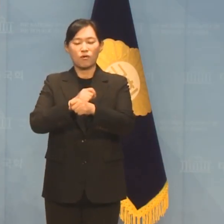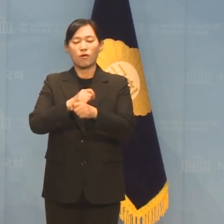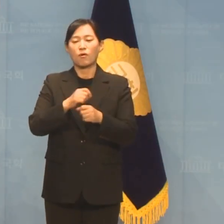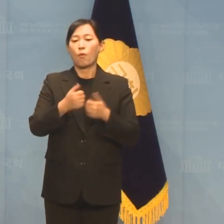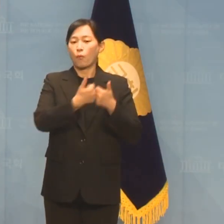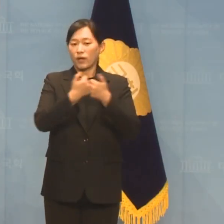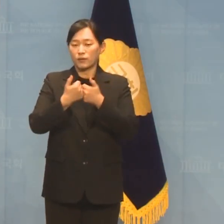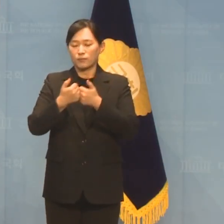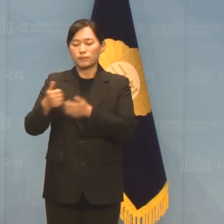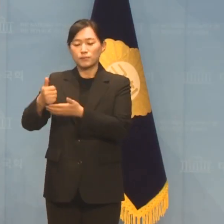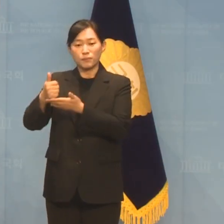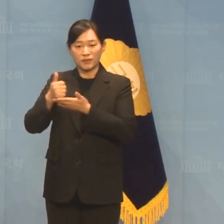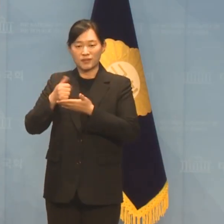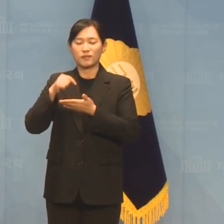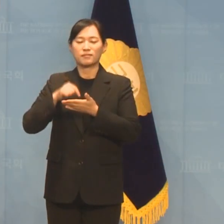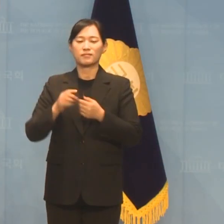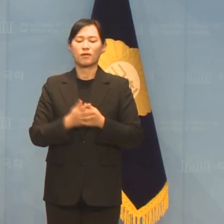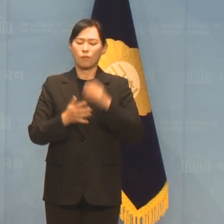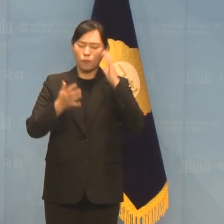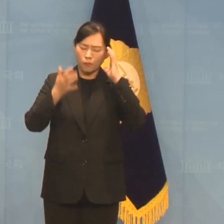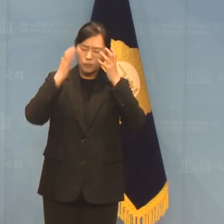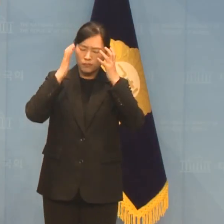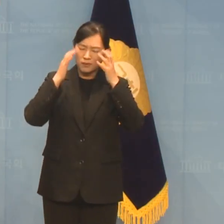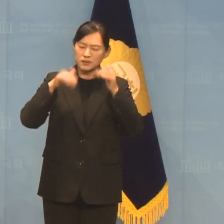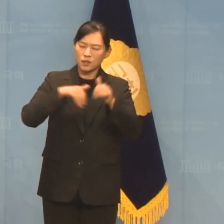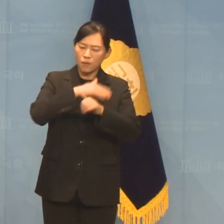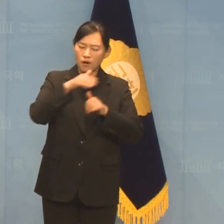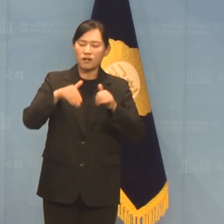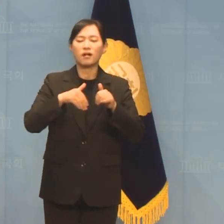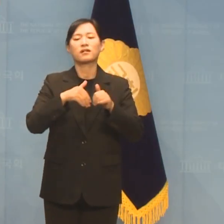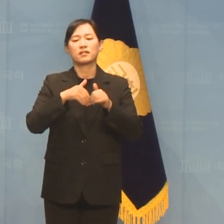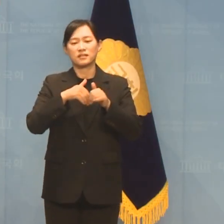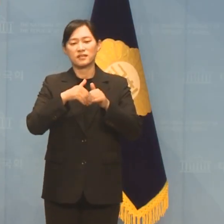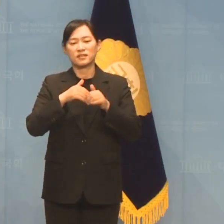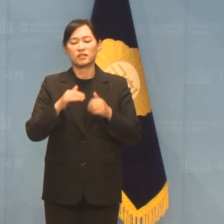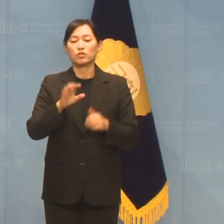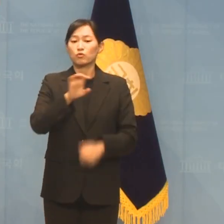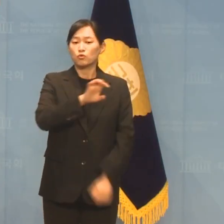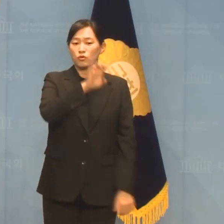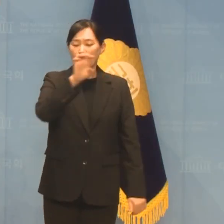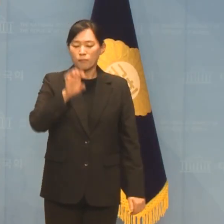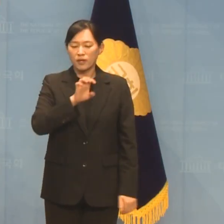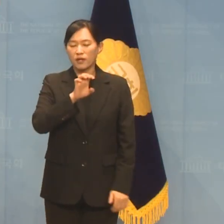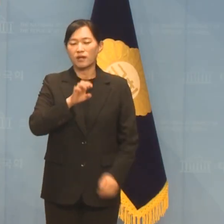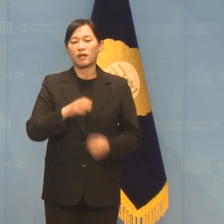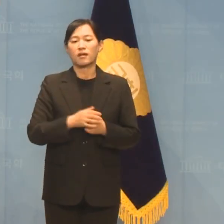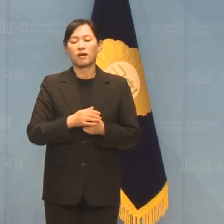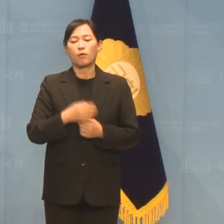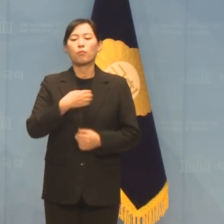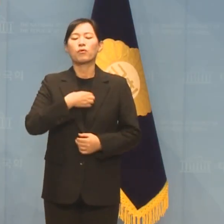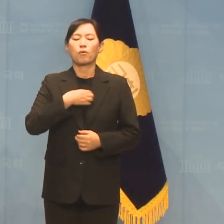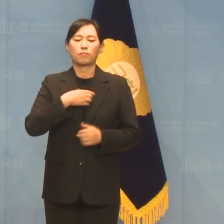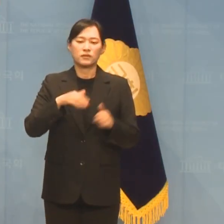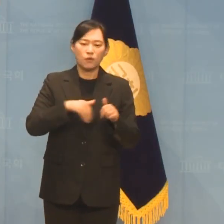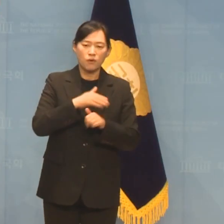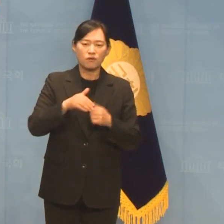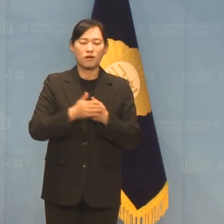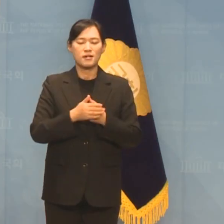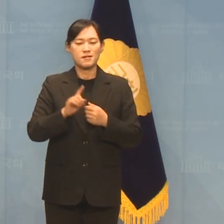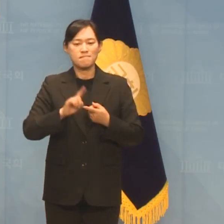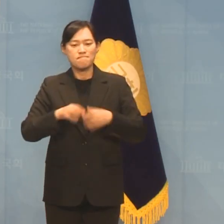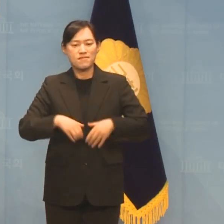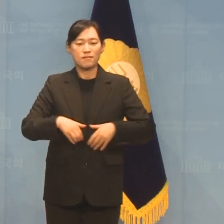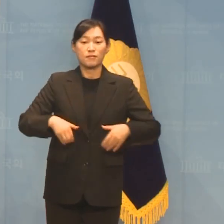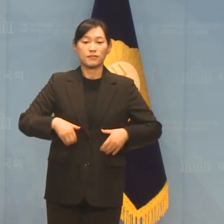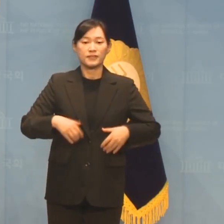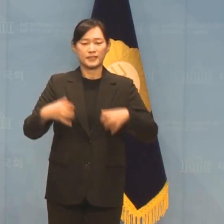정상회의에도 초대받아 혼돈의 안보 상황을 맞이한 유럽의 이기의식과 이에 당당히